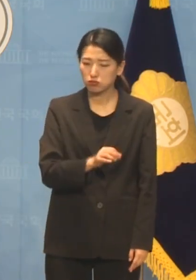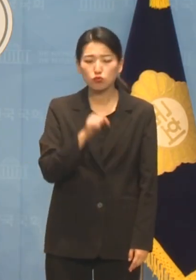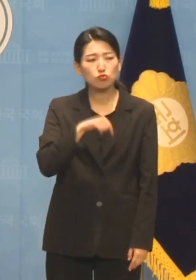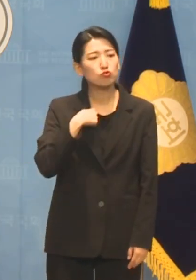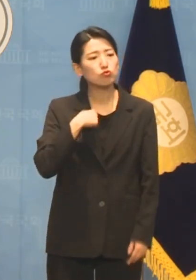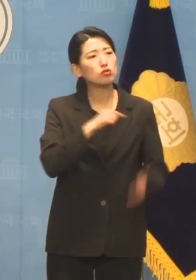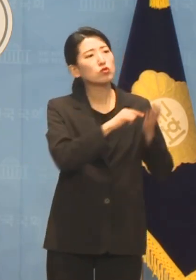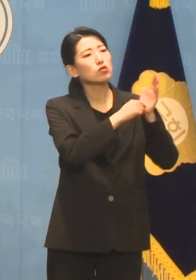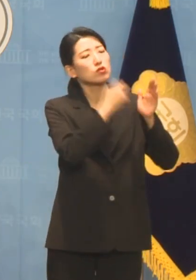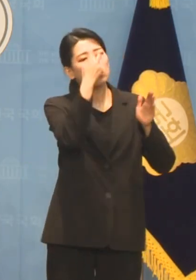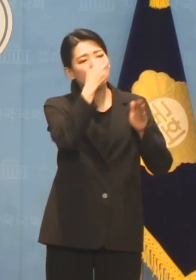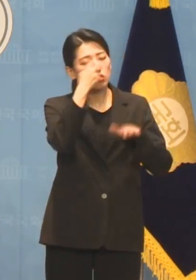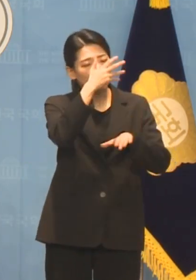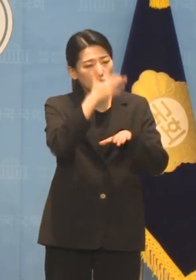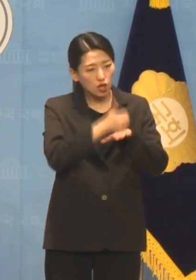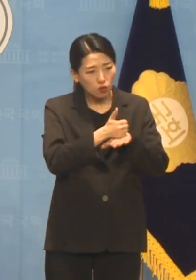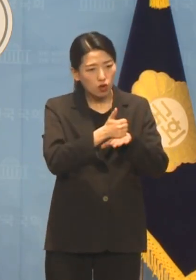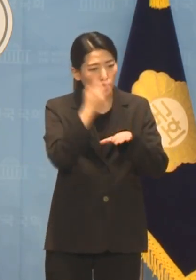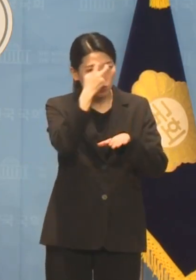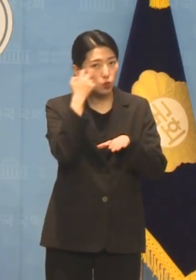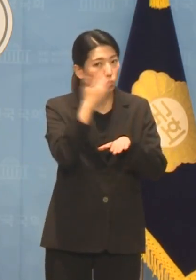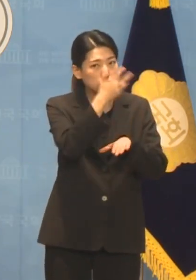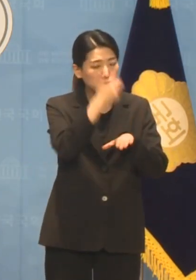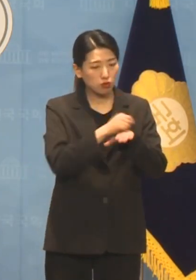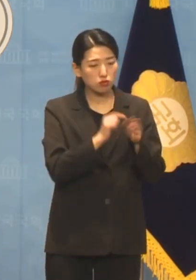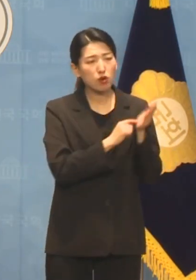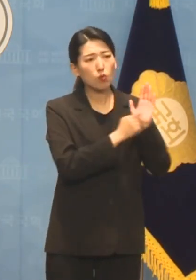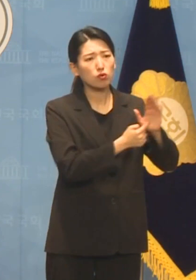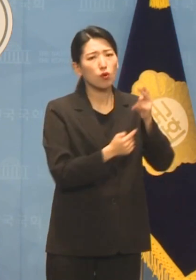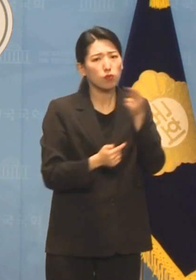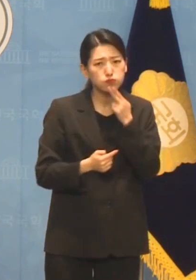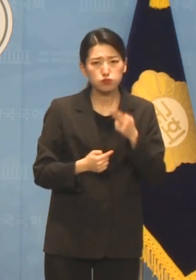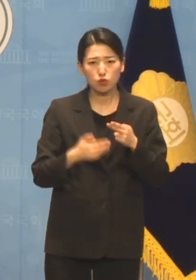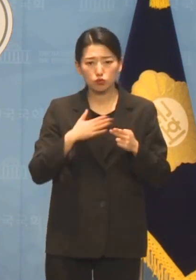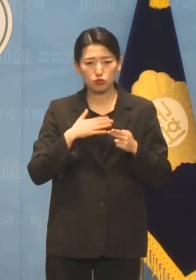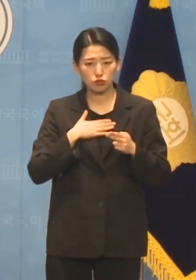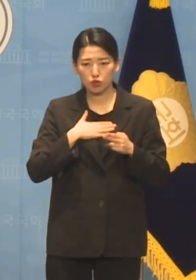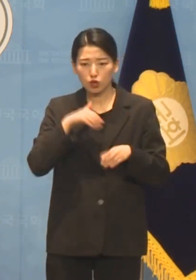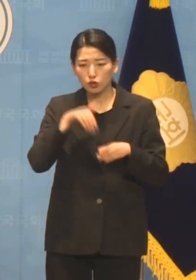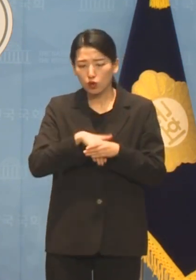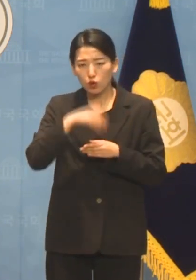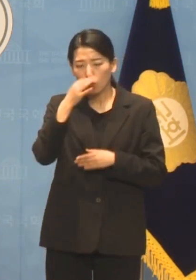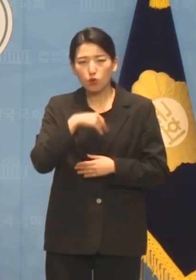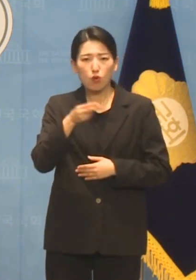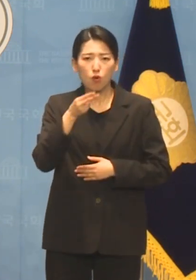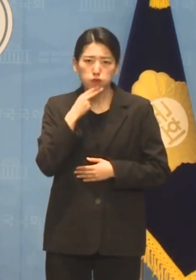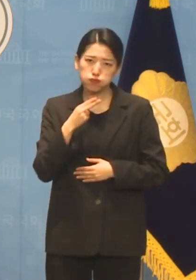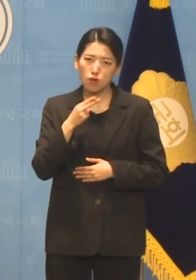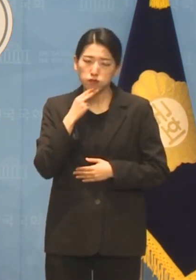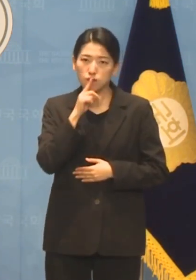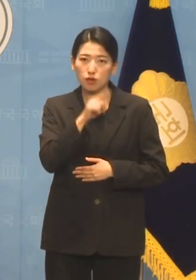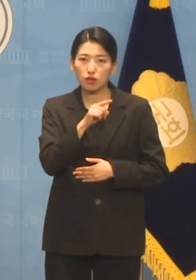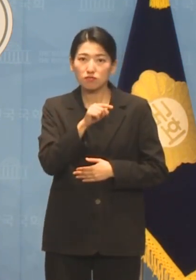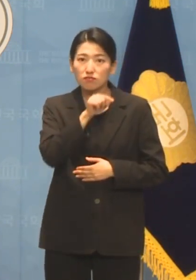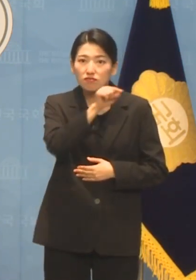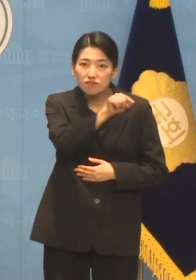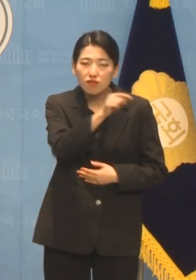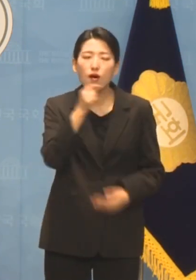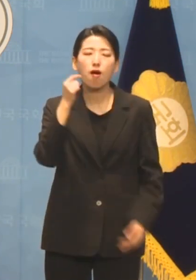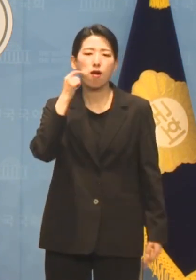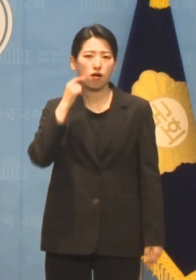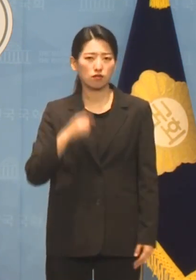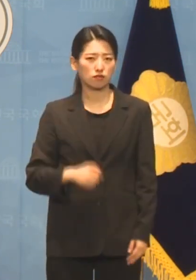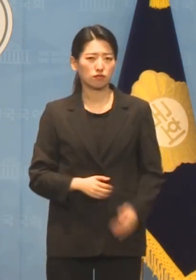우리 캠프 선거 전략이 어떤 측면에서 도움이 됐겠냐는 발언을 했습니다. 그러나 이는 명백히 거짓말입니다. 지난